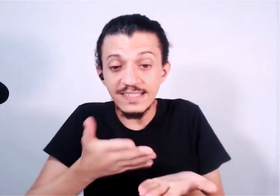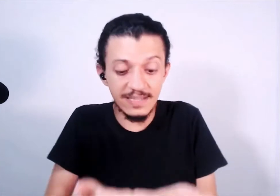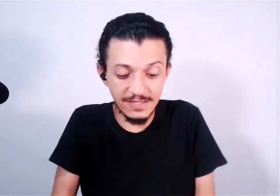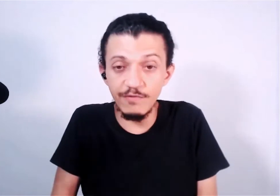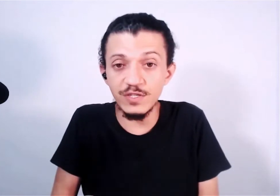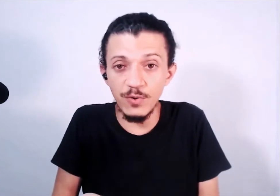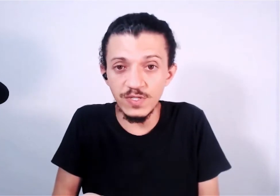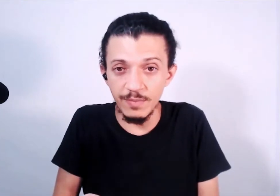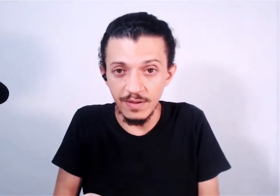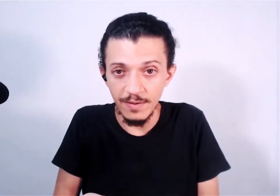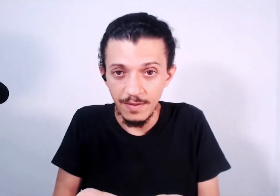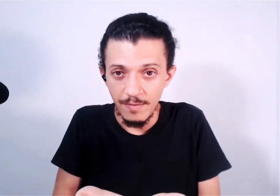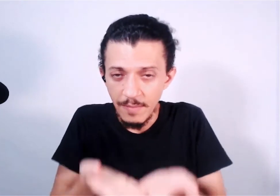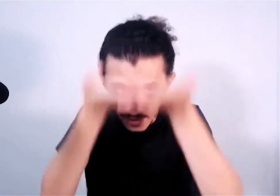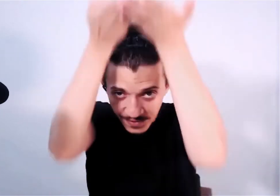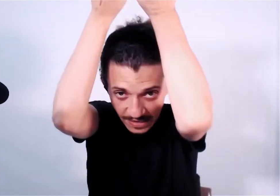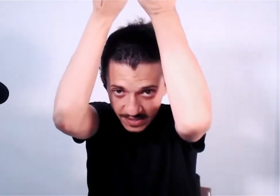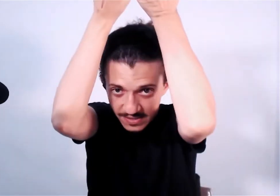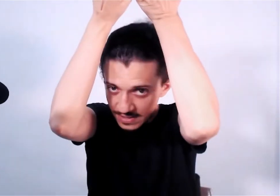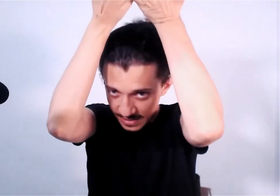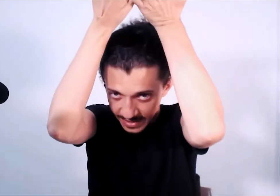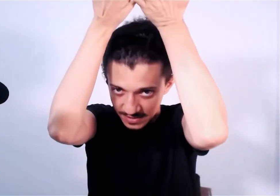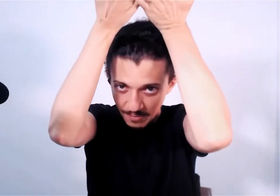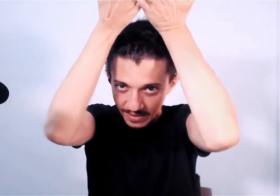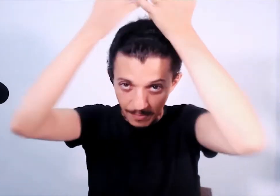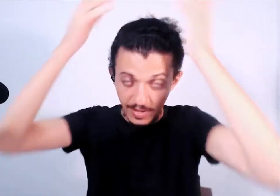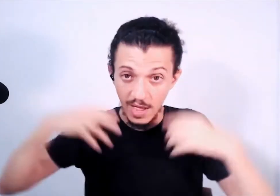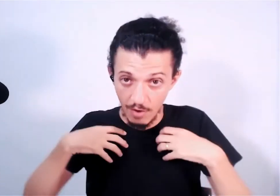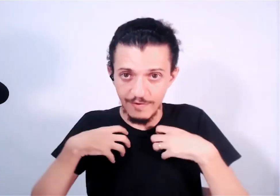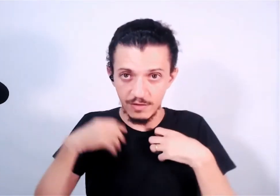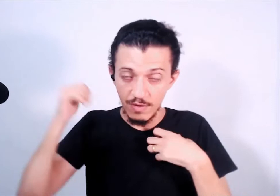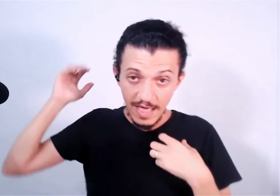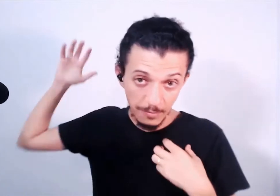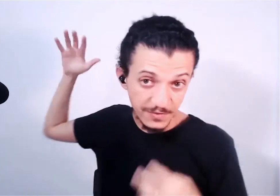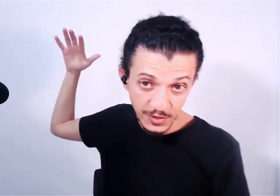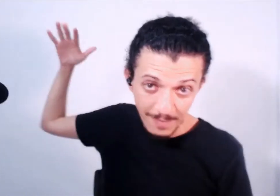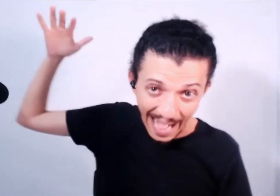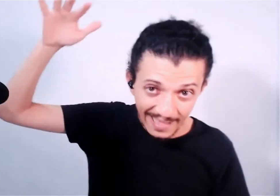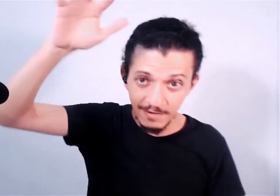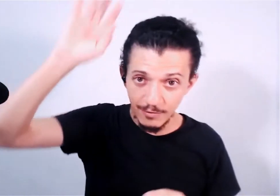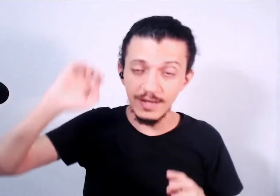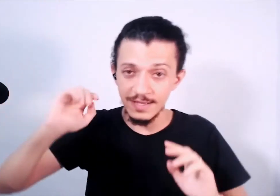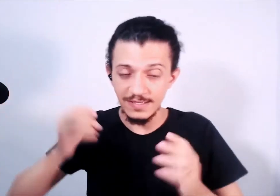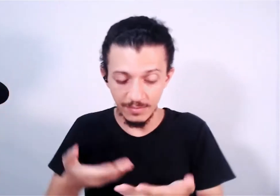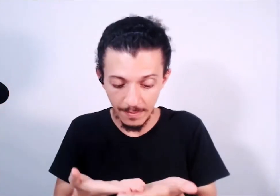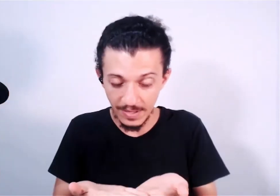está sendo visto por cima. Mesmo se eu fizesse aqui assim, seria assim também, tá? Porque não é eu vendo, é como se fosse uma águia voando aqui em cima.